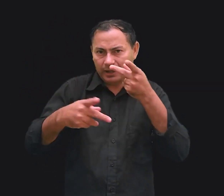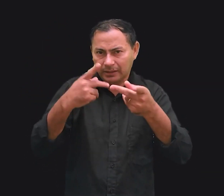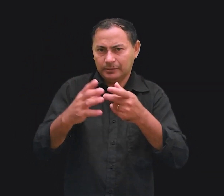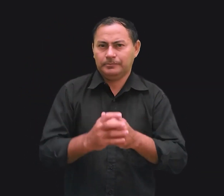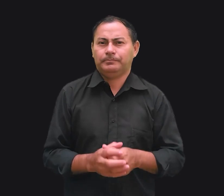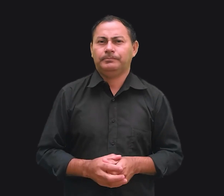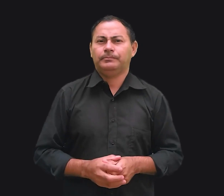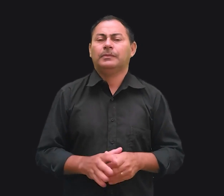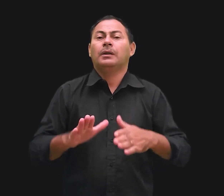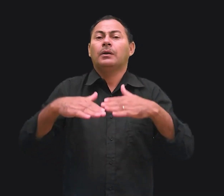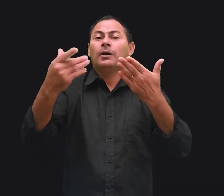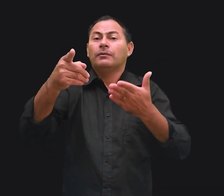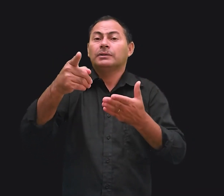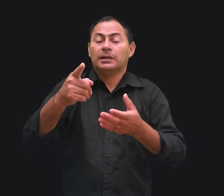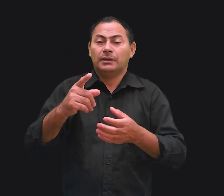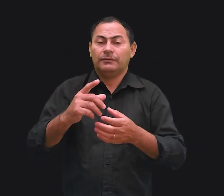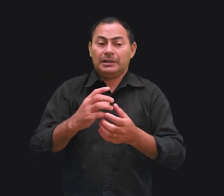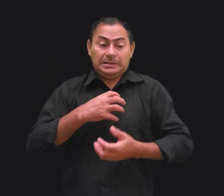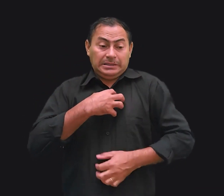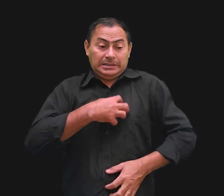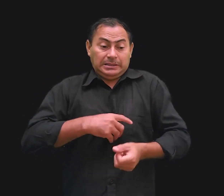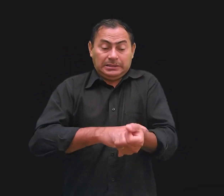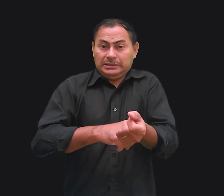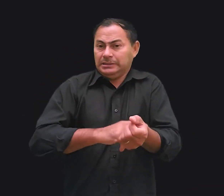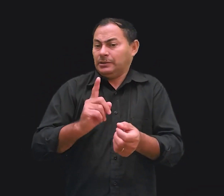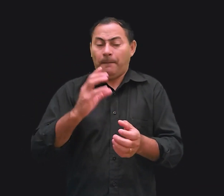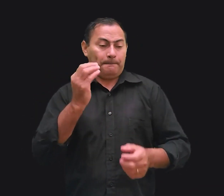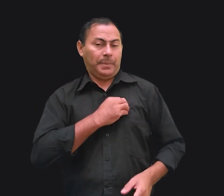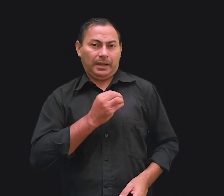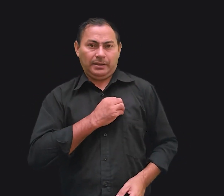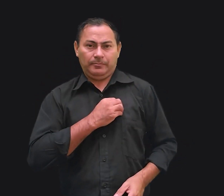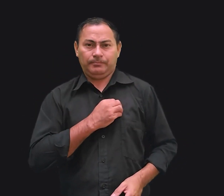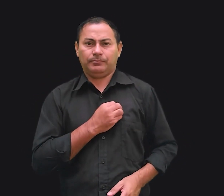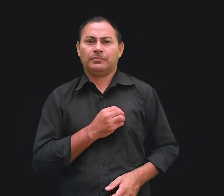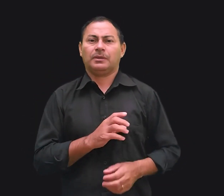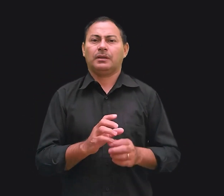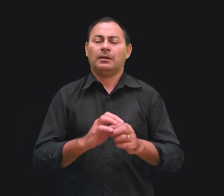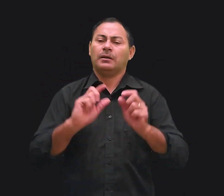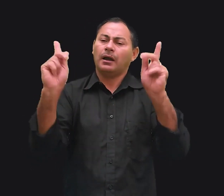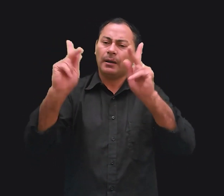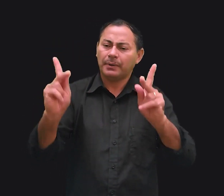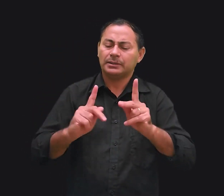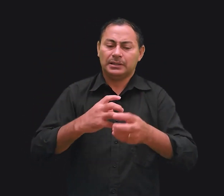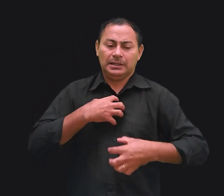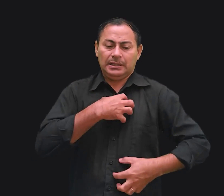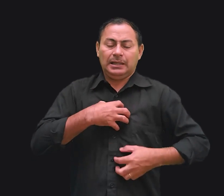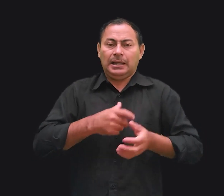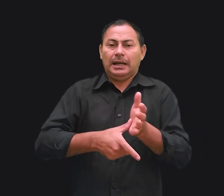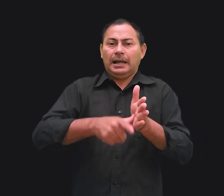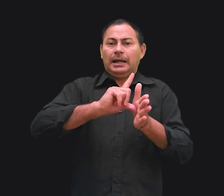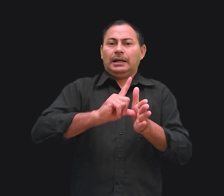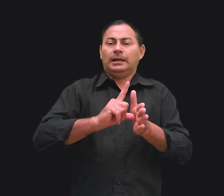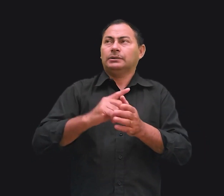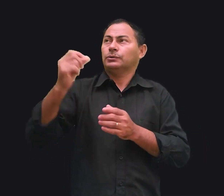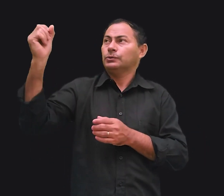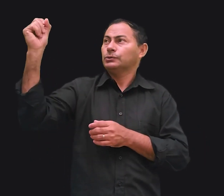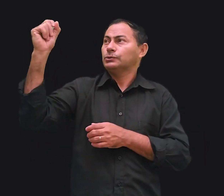Diz assim: quando vocês ficarem irados, não pequem. Apaziguem a sua ira antes que o sol